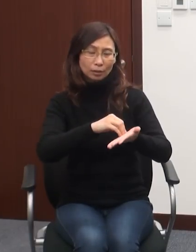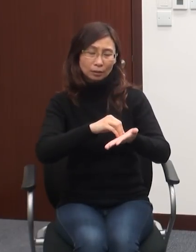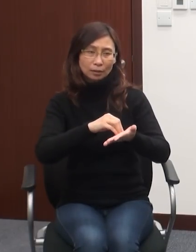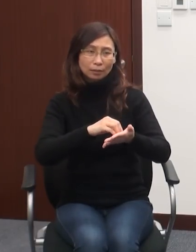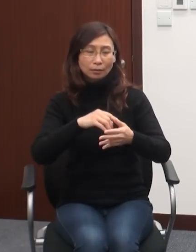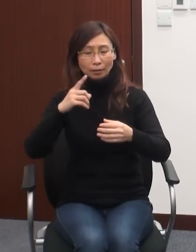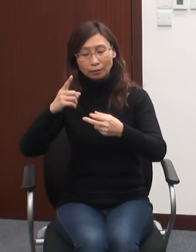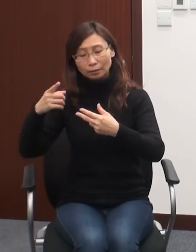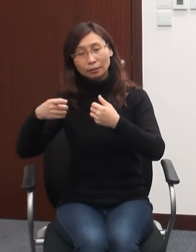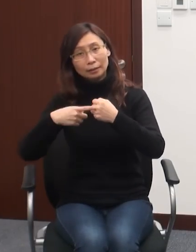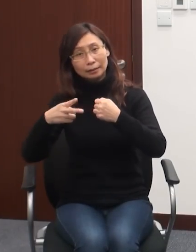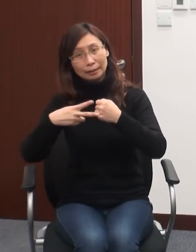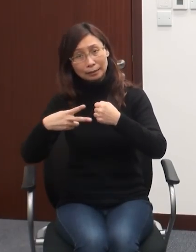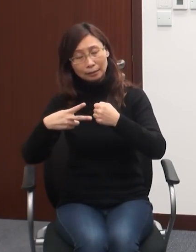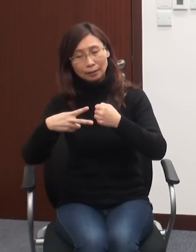你